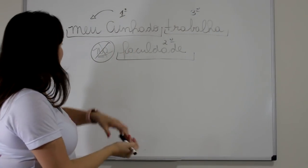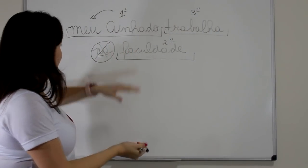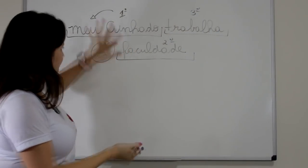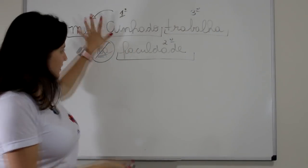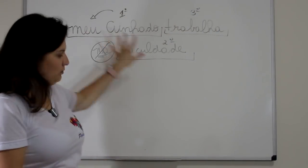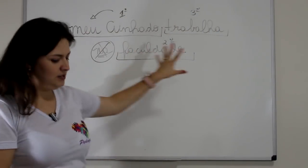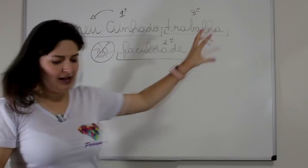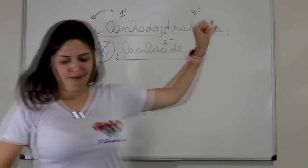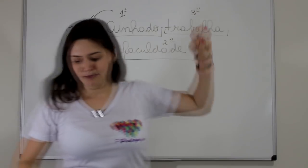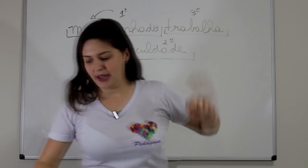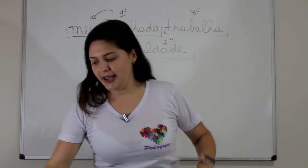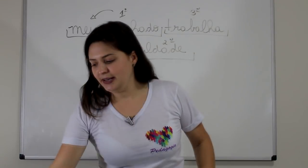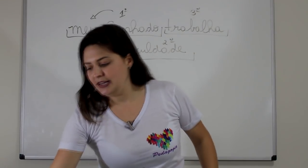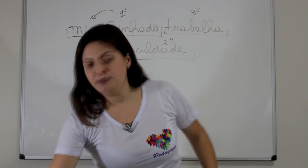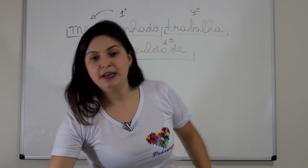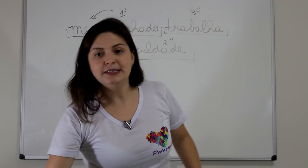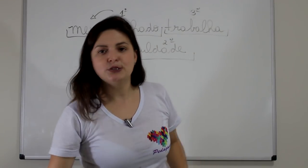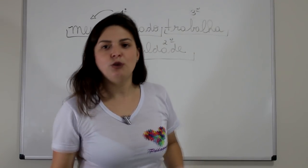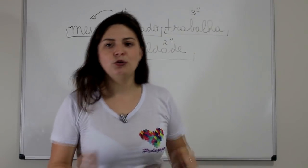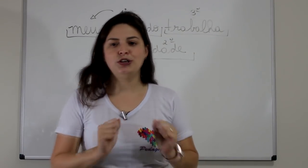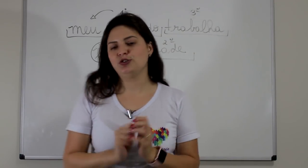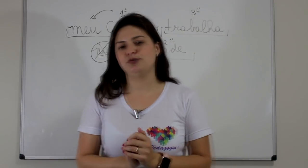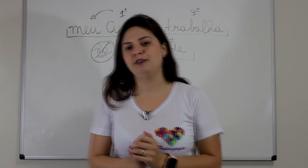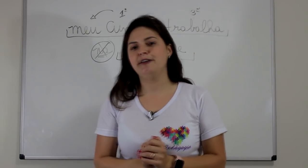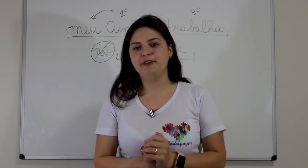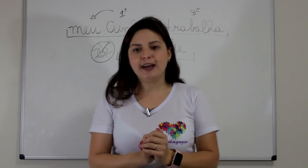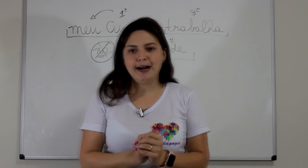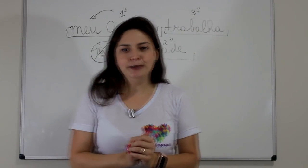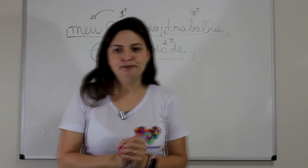Então, vamos lá. Em libras, como que isso vai ficar?